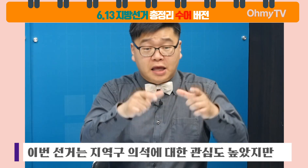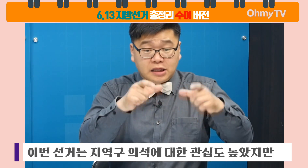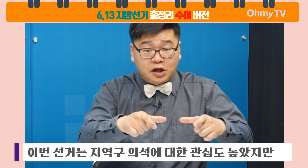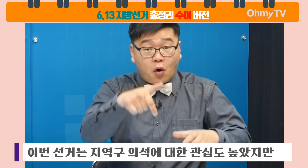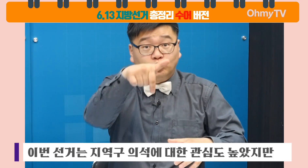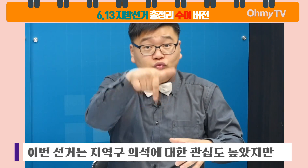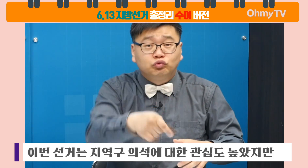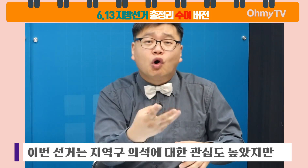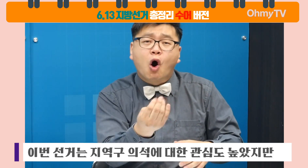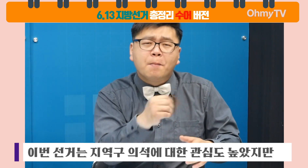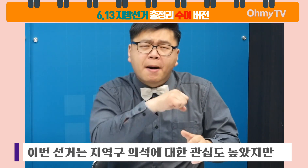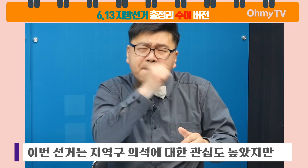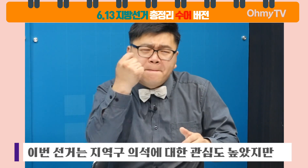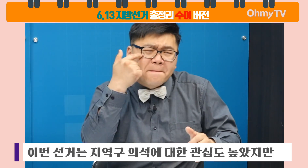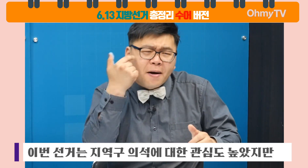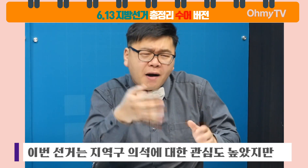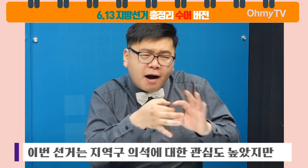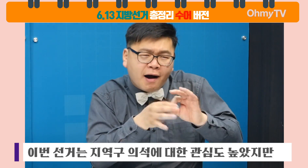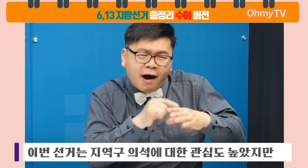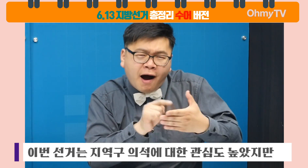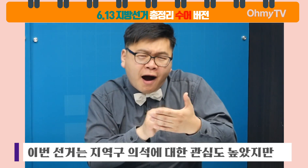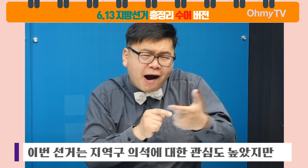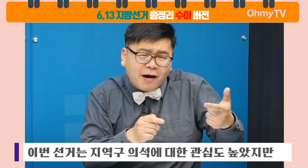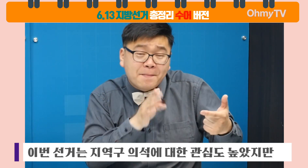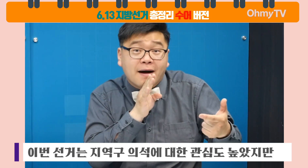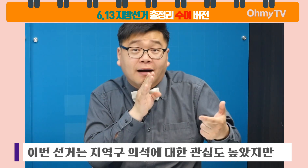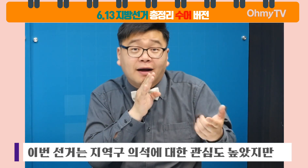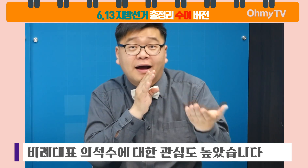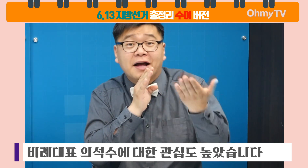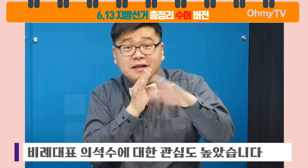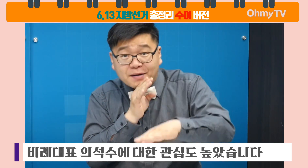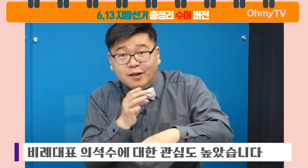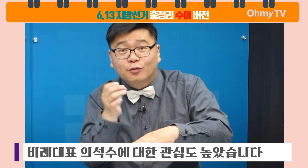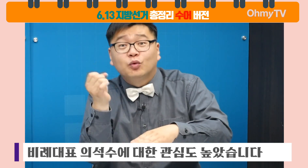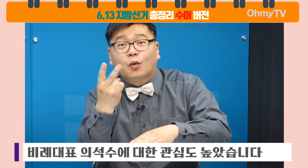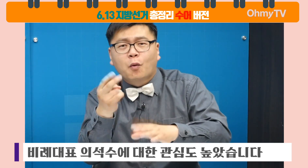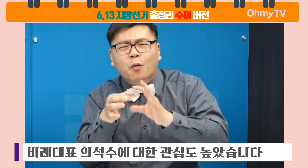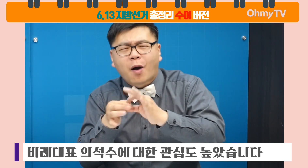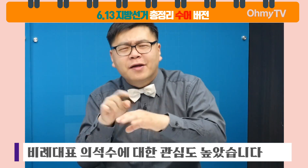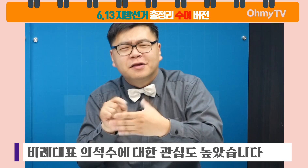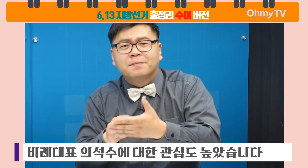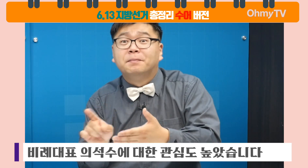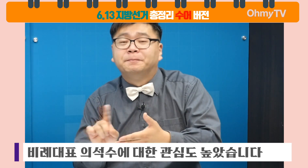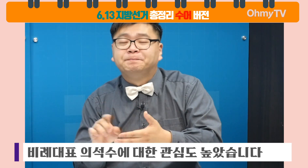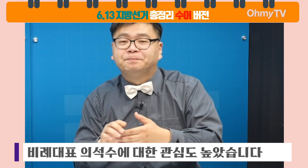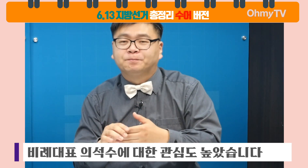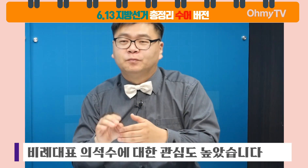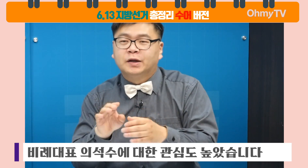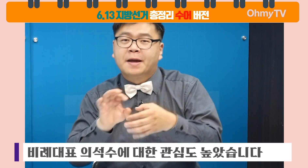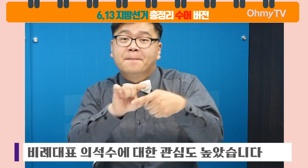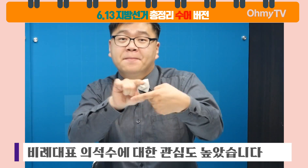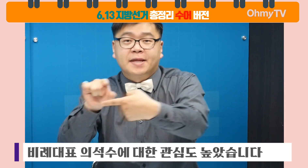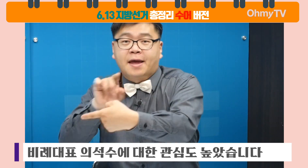얼마나 차지하느냐라고 하는 것도 관심사였습니다만 더 큰 관심 중에 하나는 비례대표 의석을